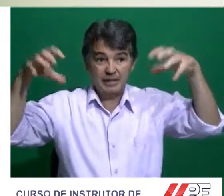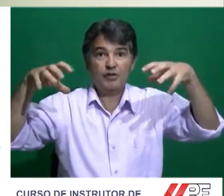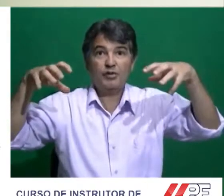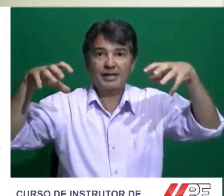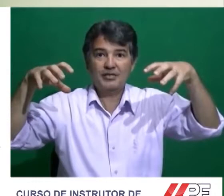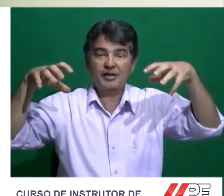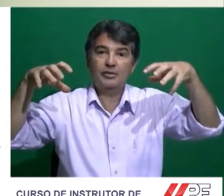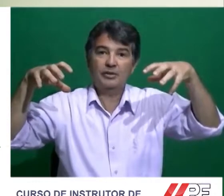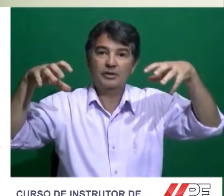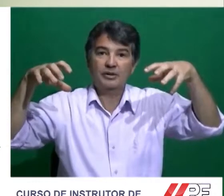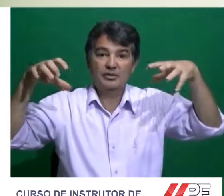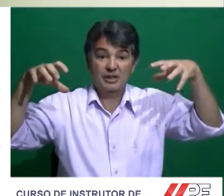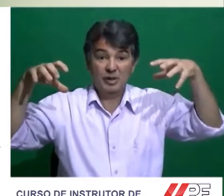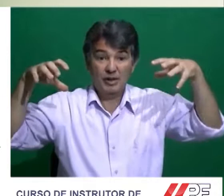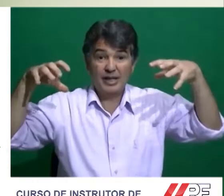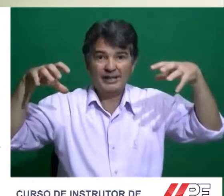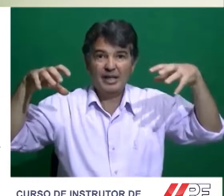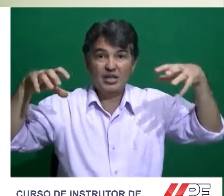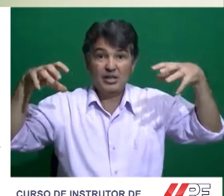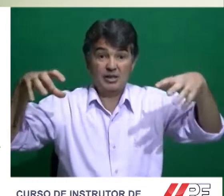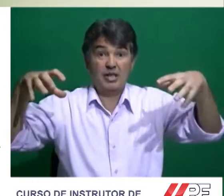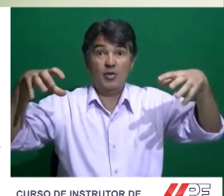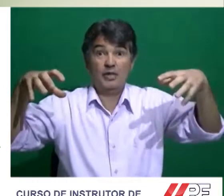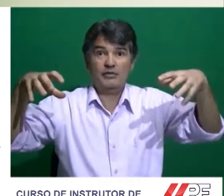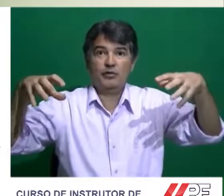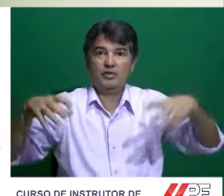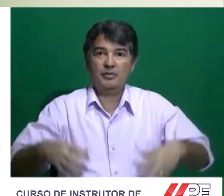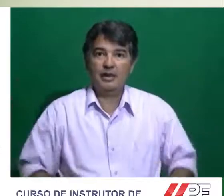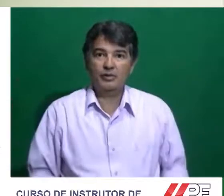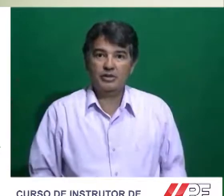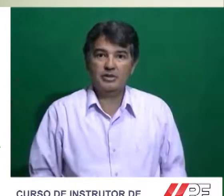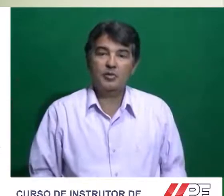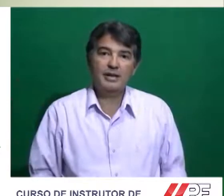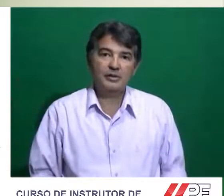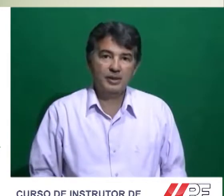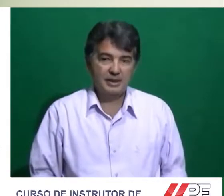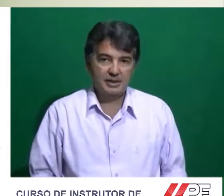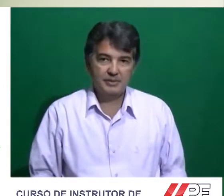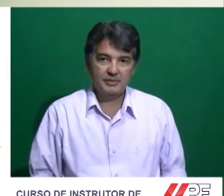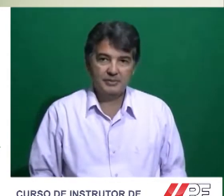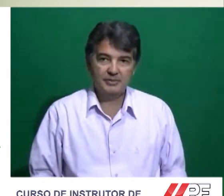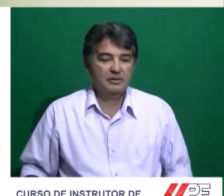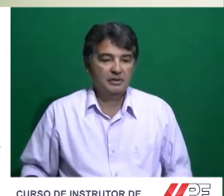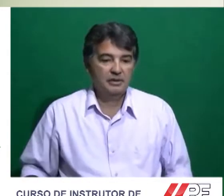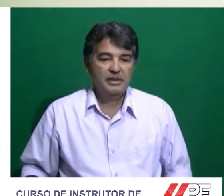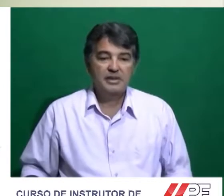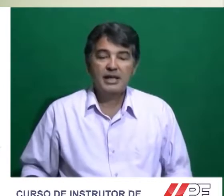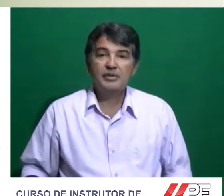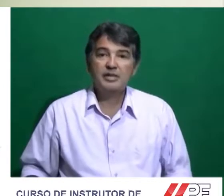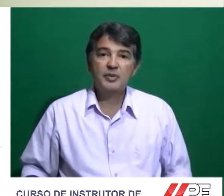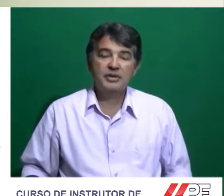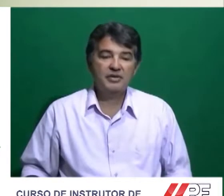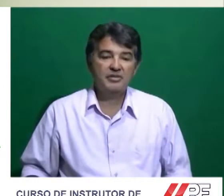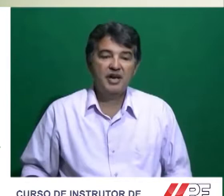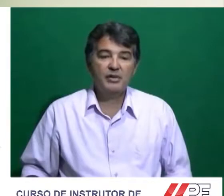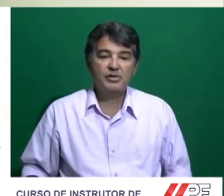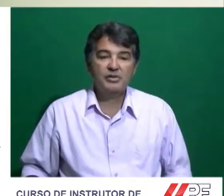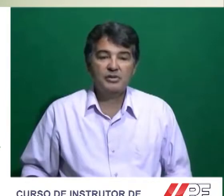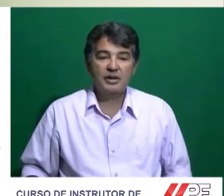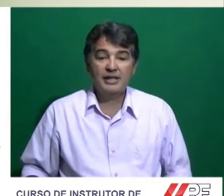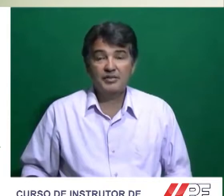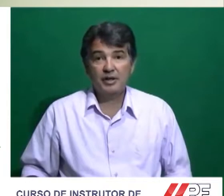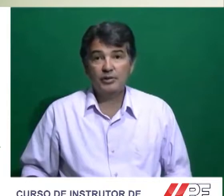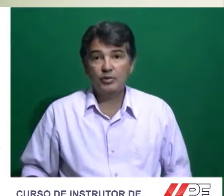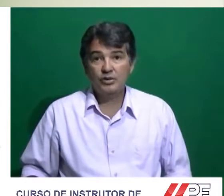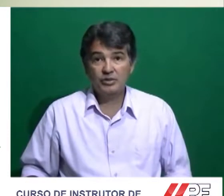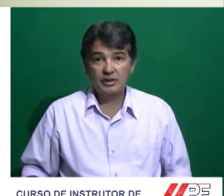Isso aqui foi o classificador. Deu a característica de que deu mais força para a luz. Deu mais iluminação. Neste slide vocês podem ver vários